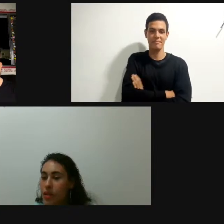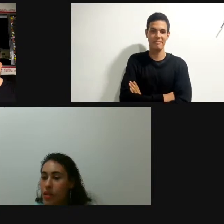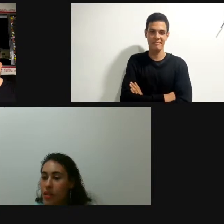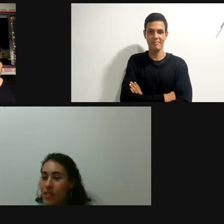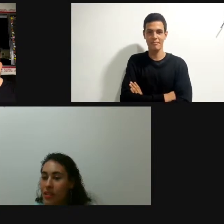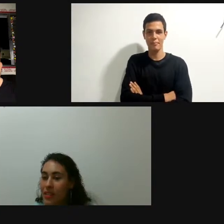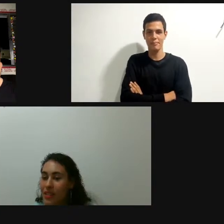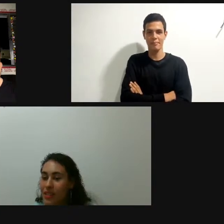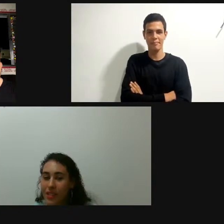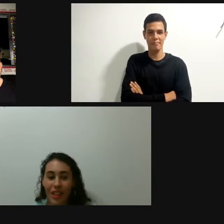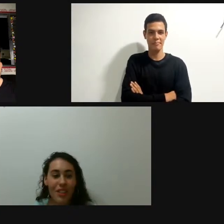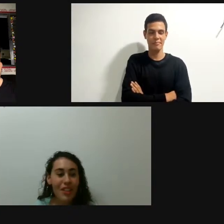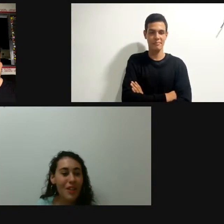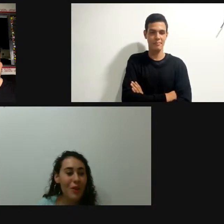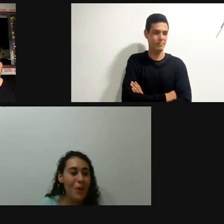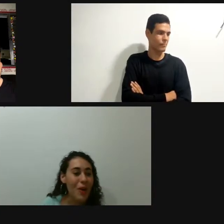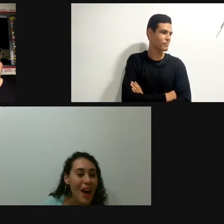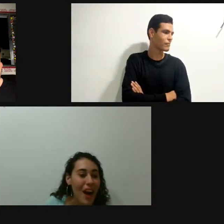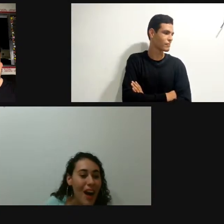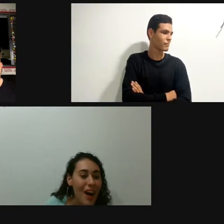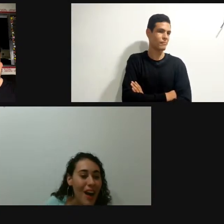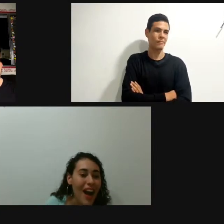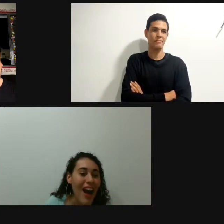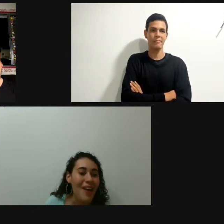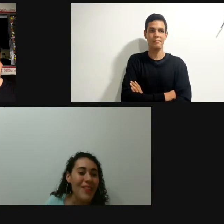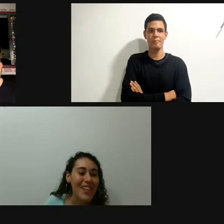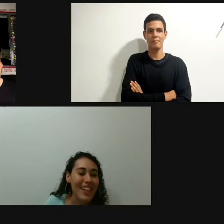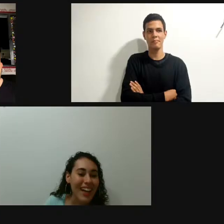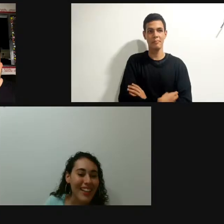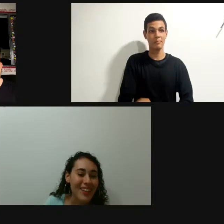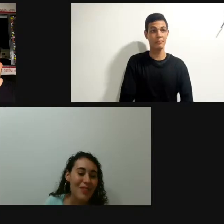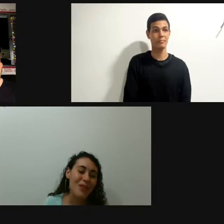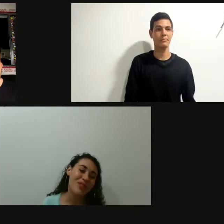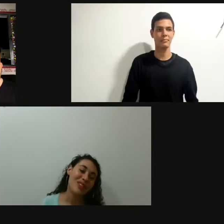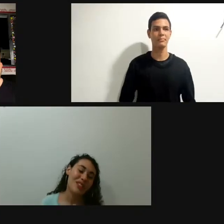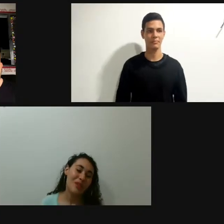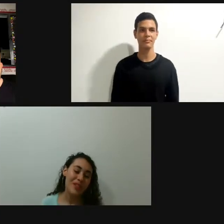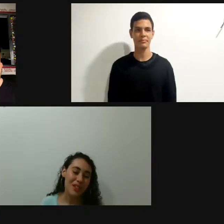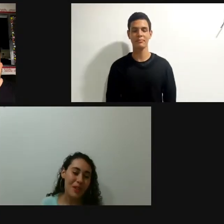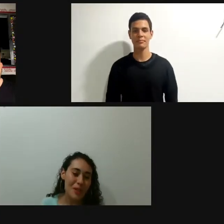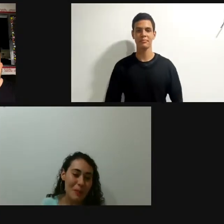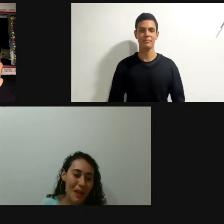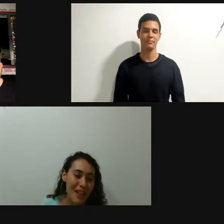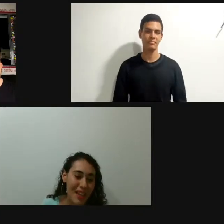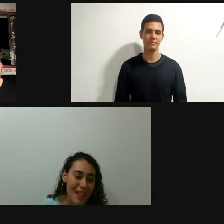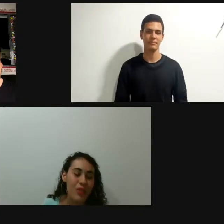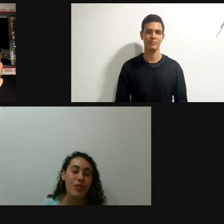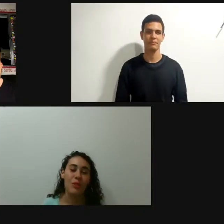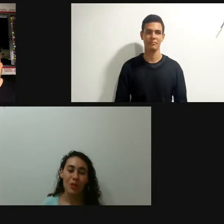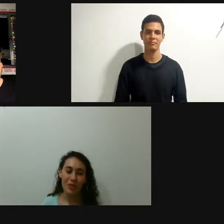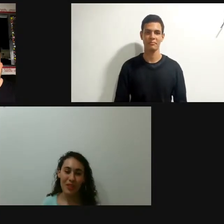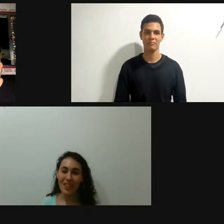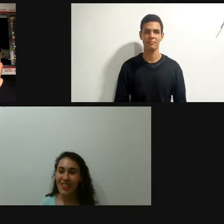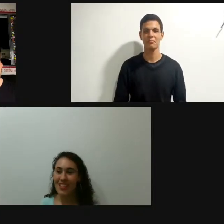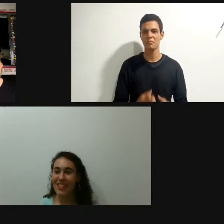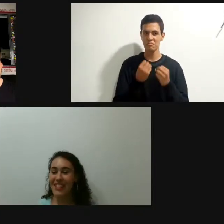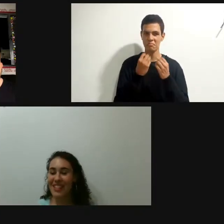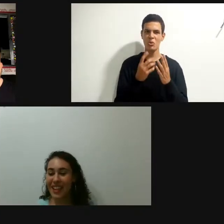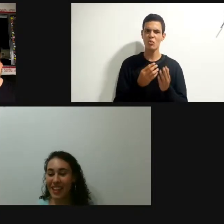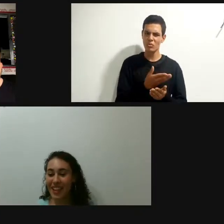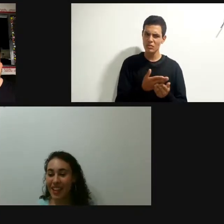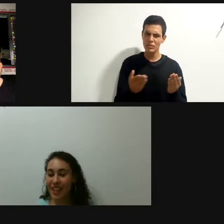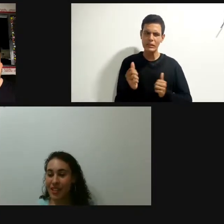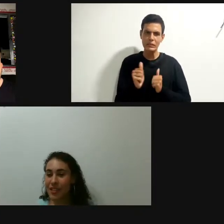Chegou aí na tela? Chegou. Chegou. Obrigada. Que bom que vocês estão ansiosos para ler. Eu fico muito